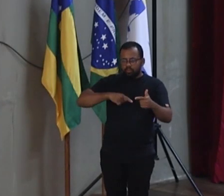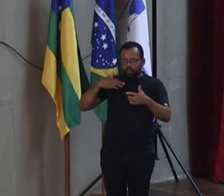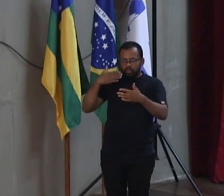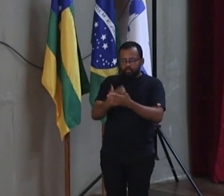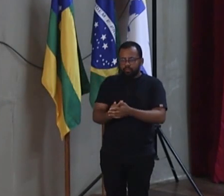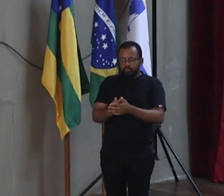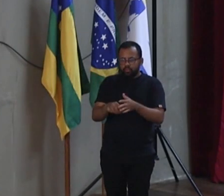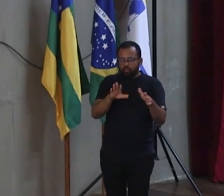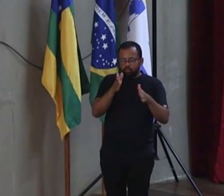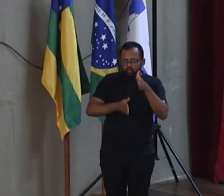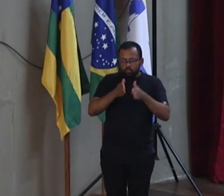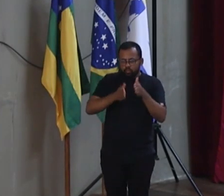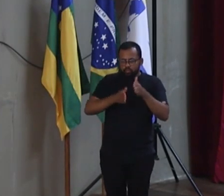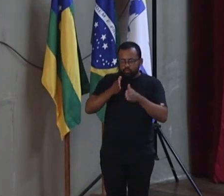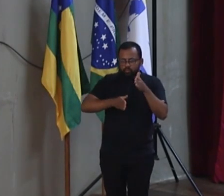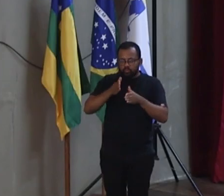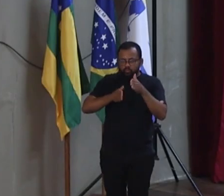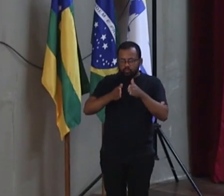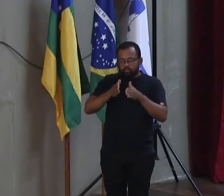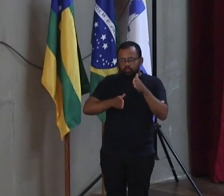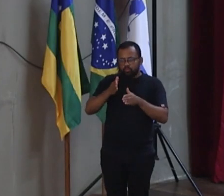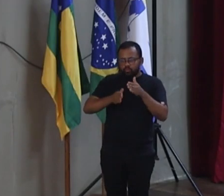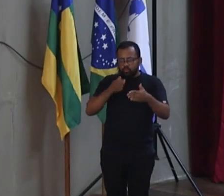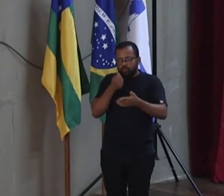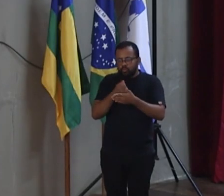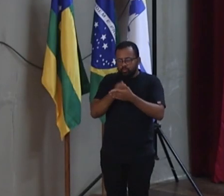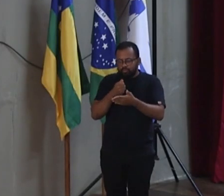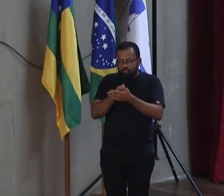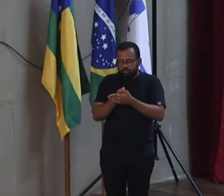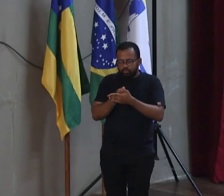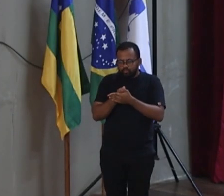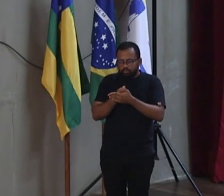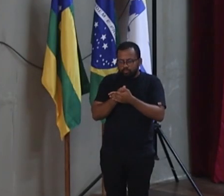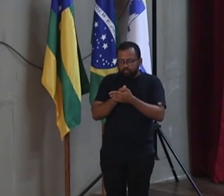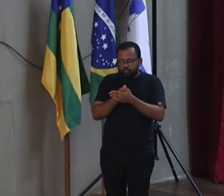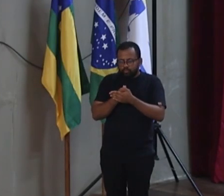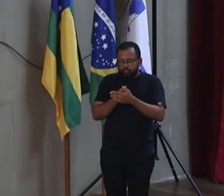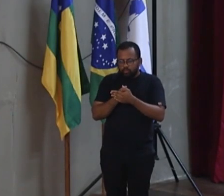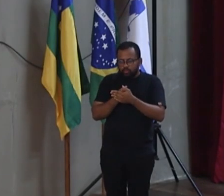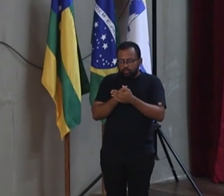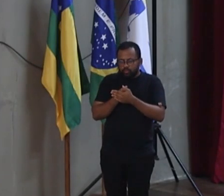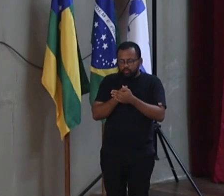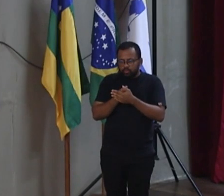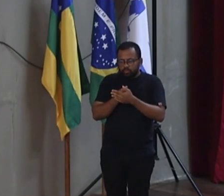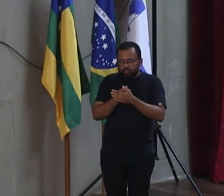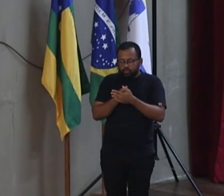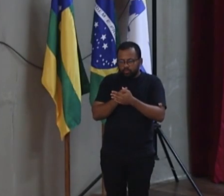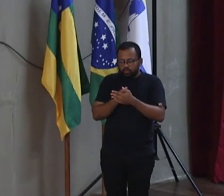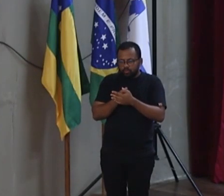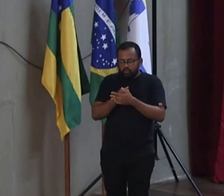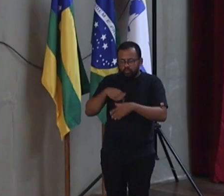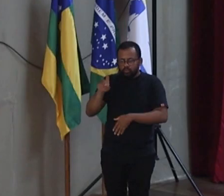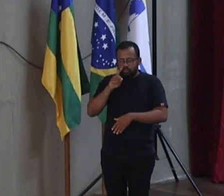passou por todo o período da ditadura militar, ou assim chamada, não